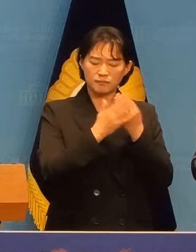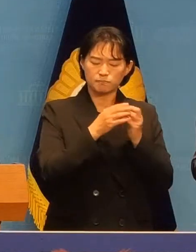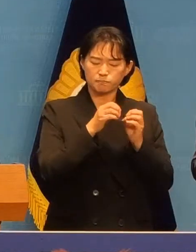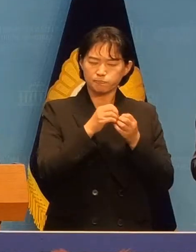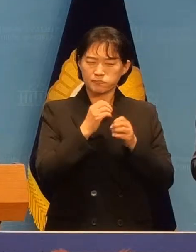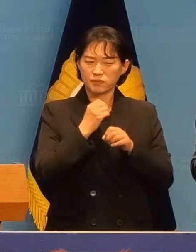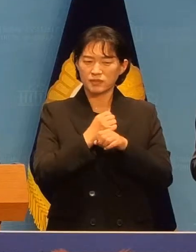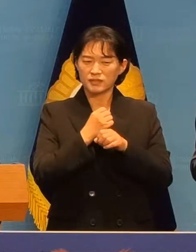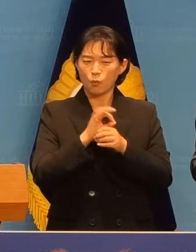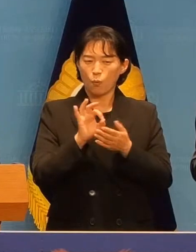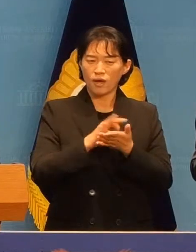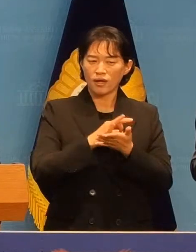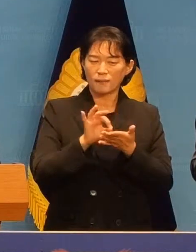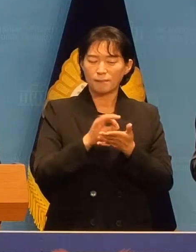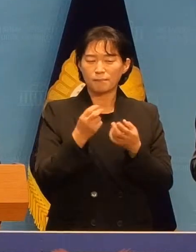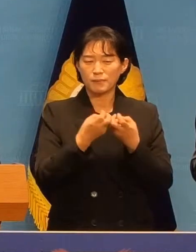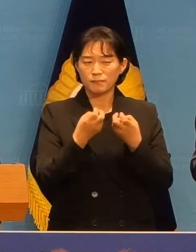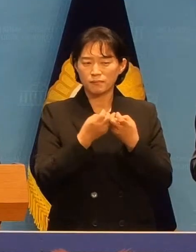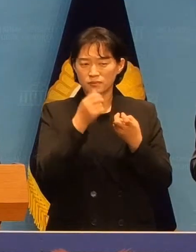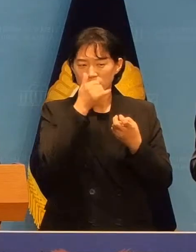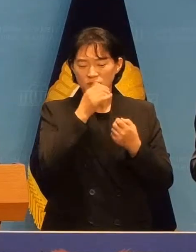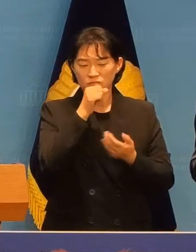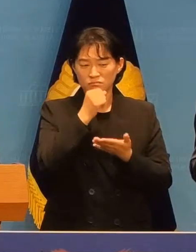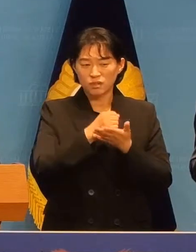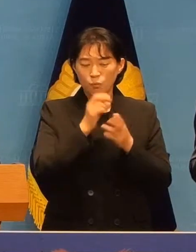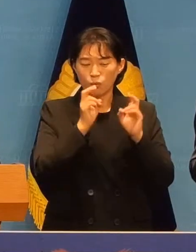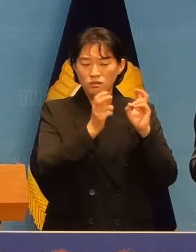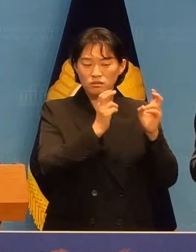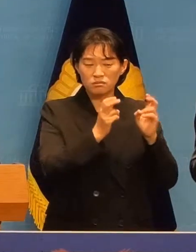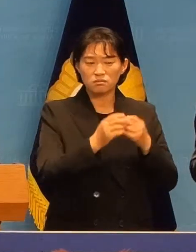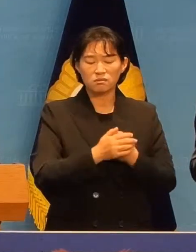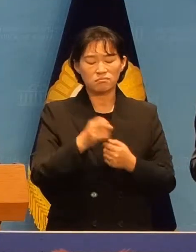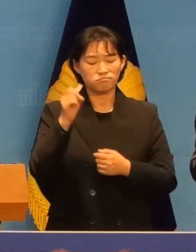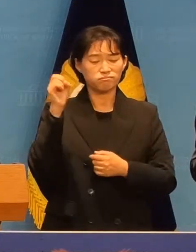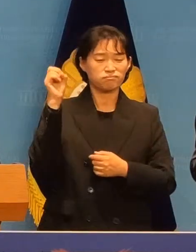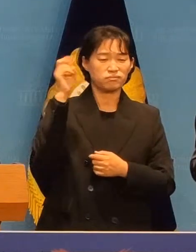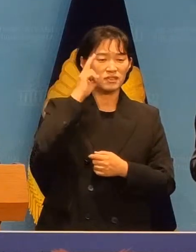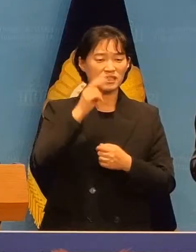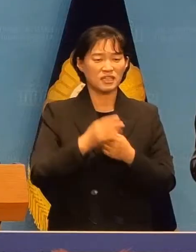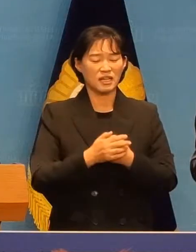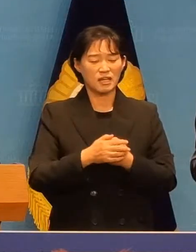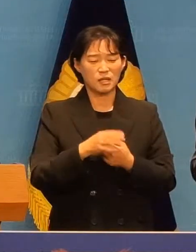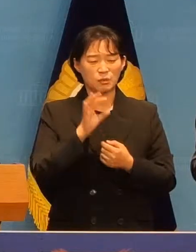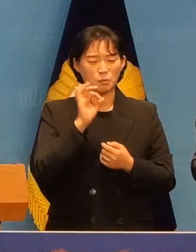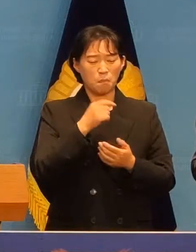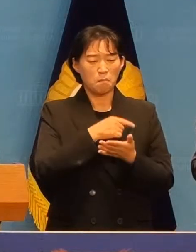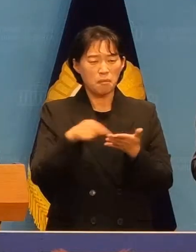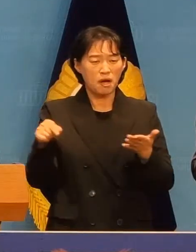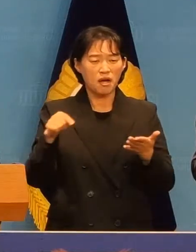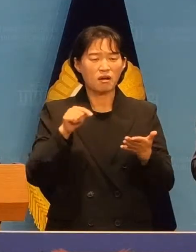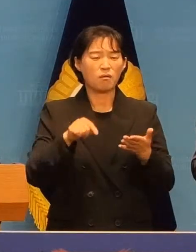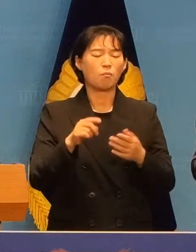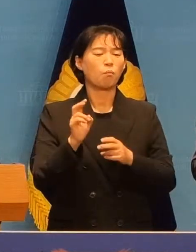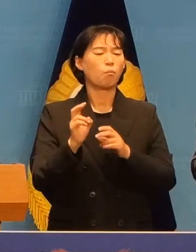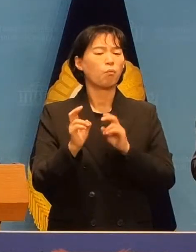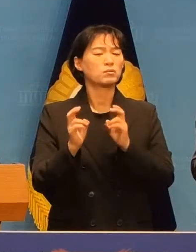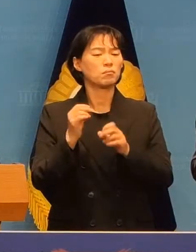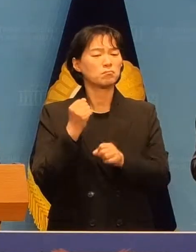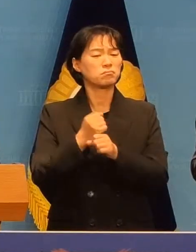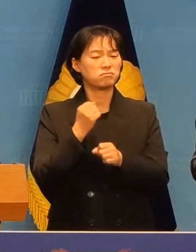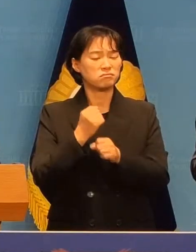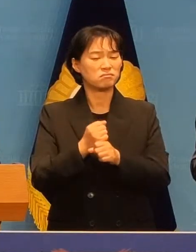회계 기법을 반복하여 정상적인 회사를 하루아침에 적자 회사로 둔갑시키는 일이